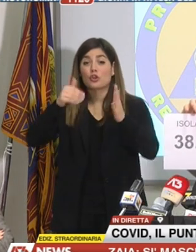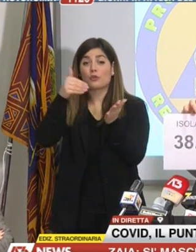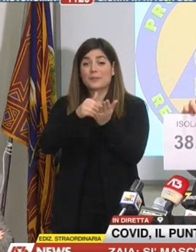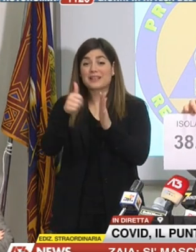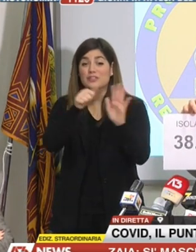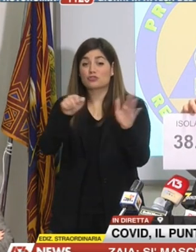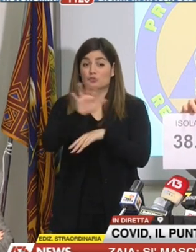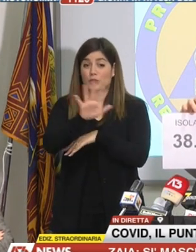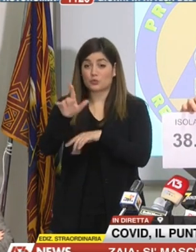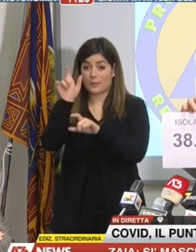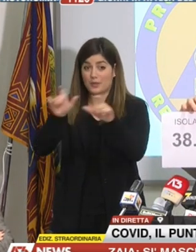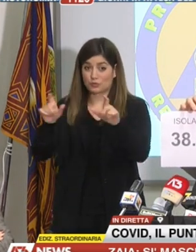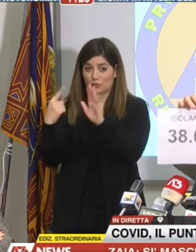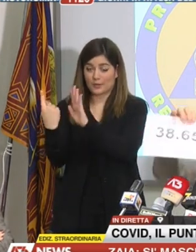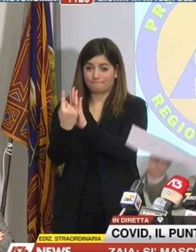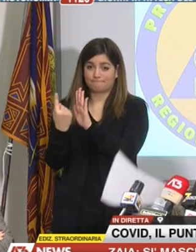38.655 persone,